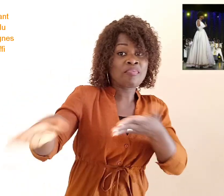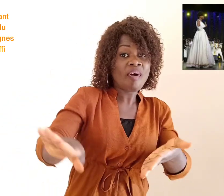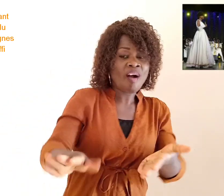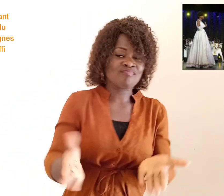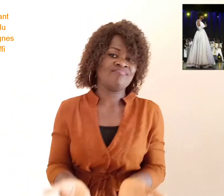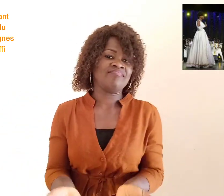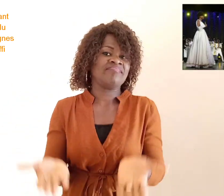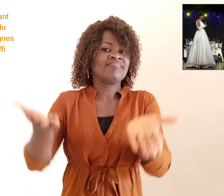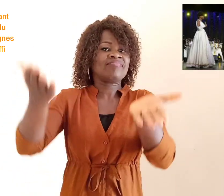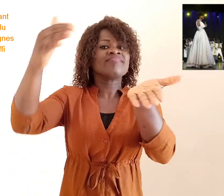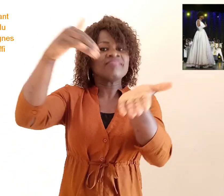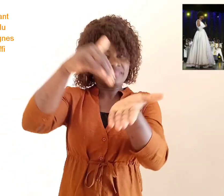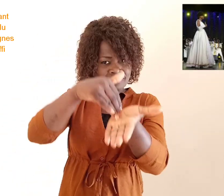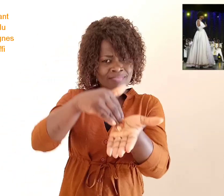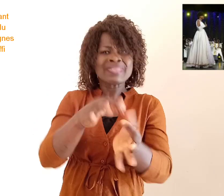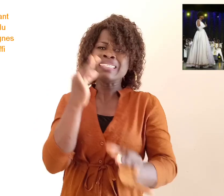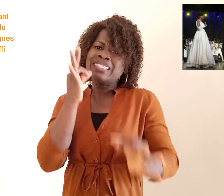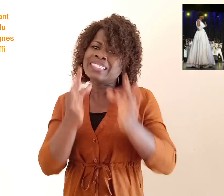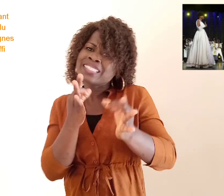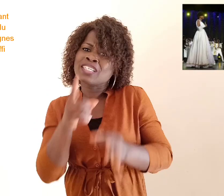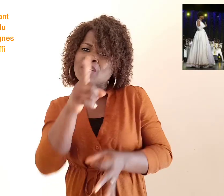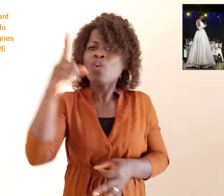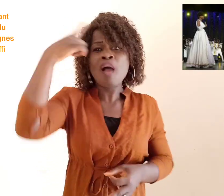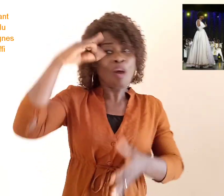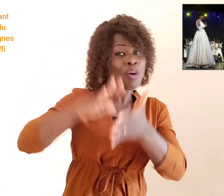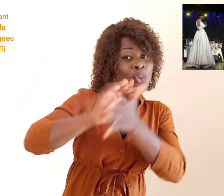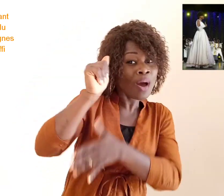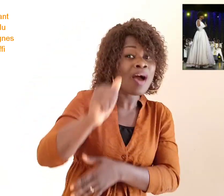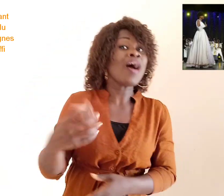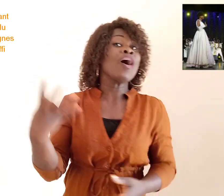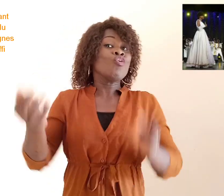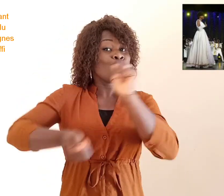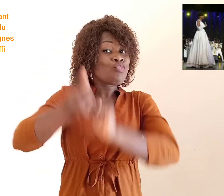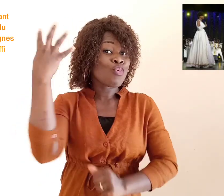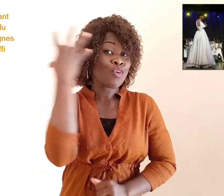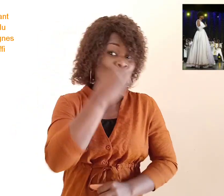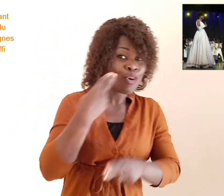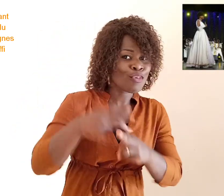Tu es puissant Si tu crois que c'est le plus beau nom Pour ça que tu le vois